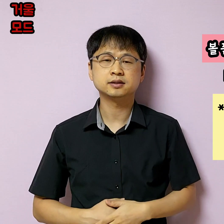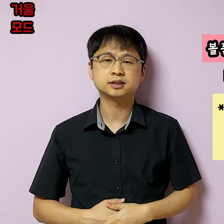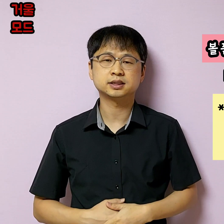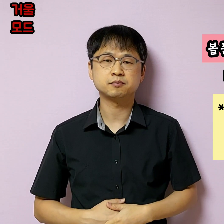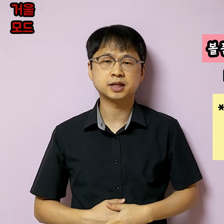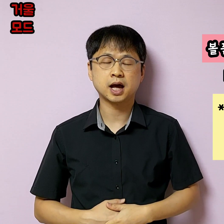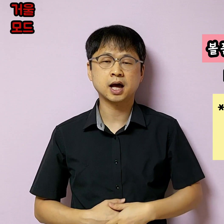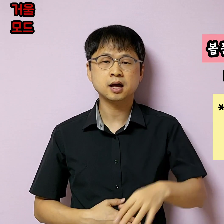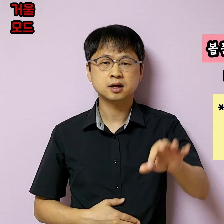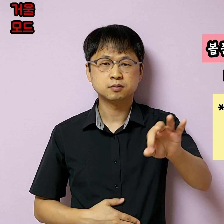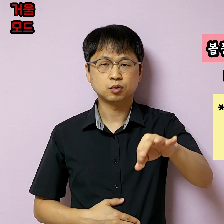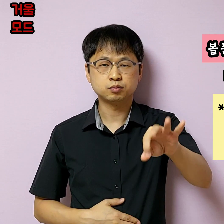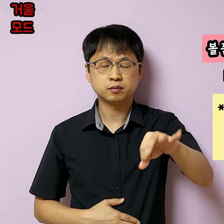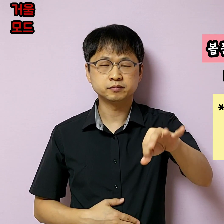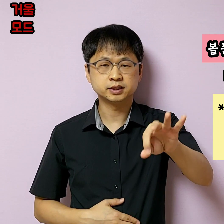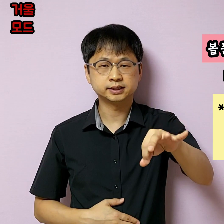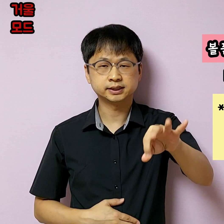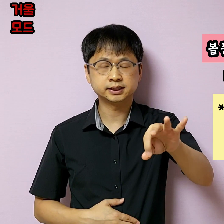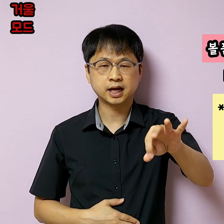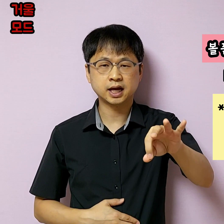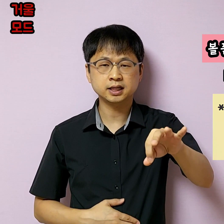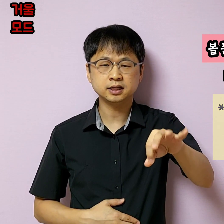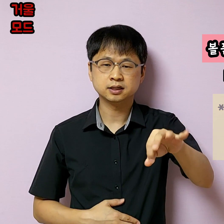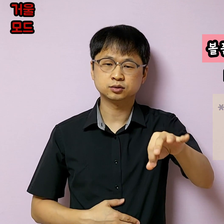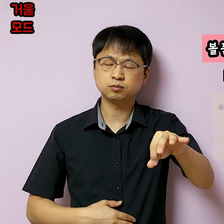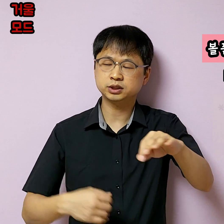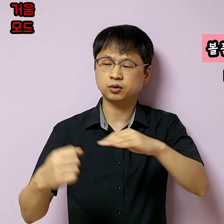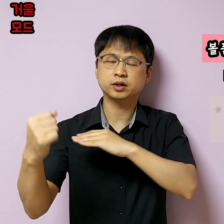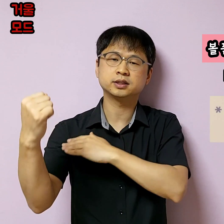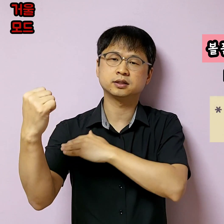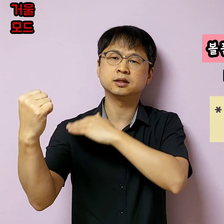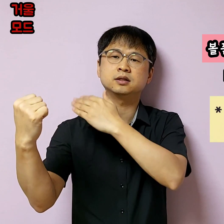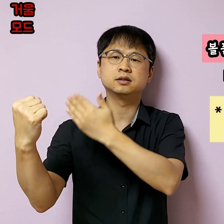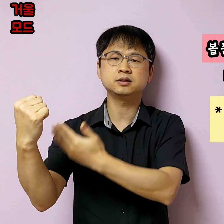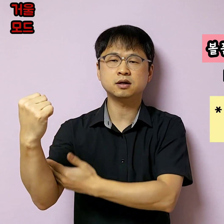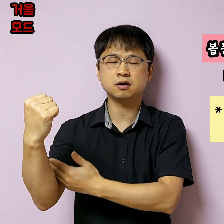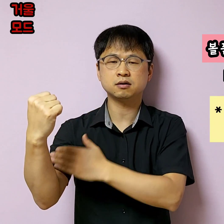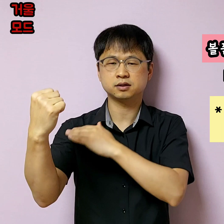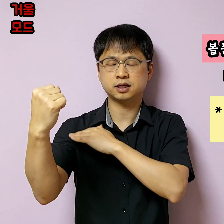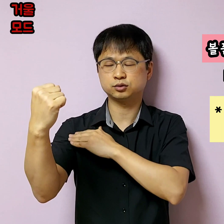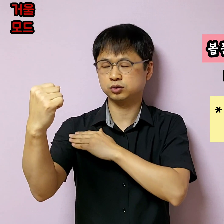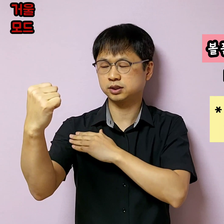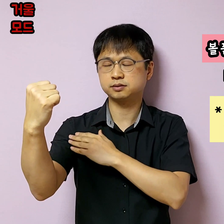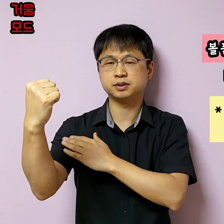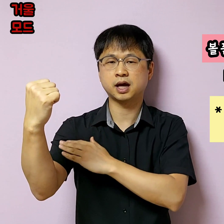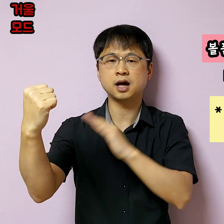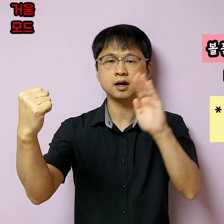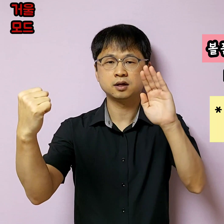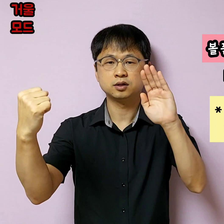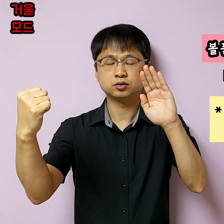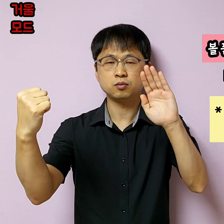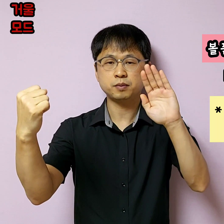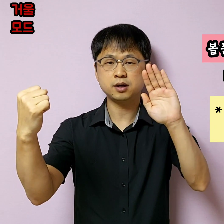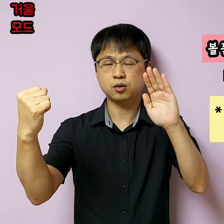뜻이 됩니다. 볼품없는 시시한 솜씨로 여기서는 능력이라는 수어 썼습니다.